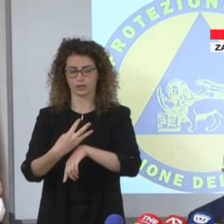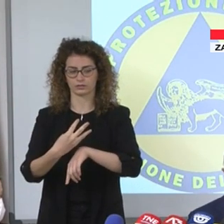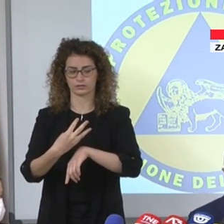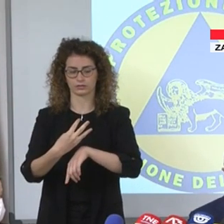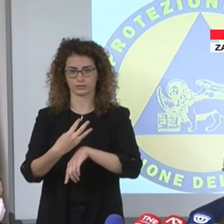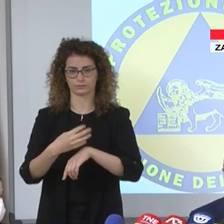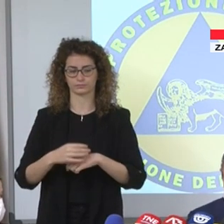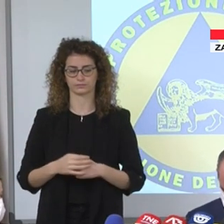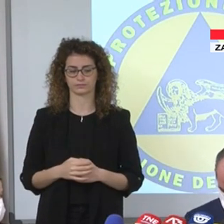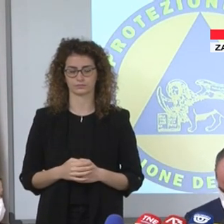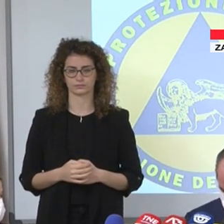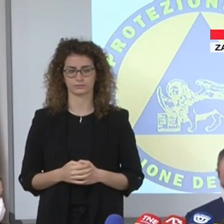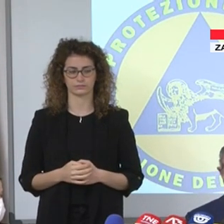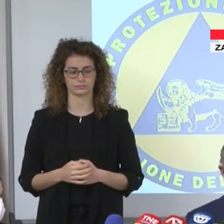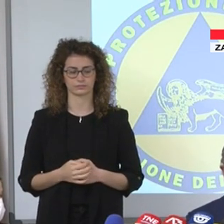ore sono